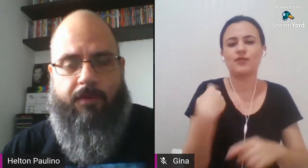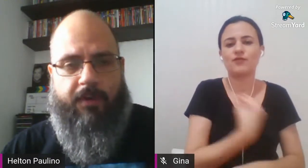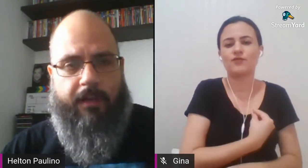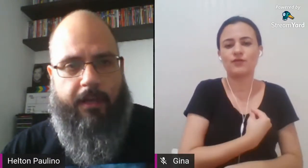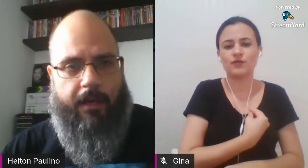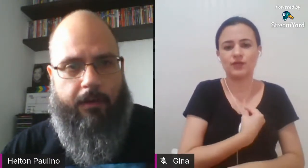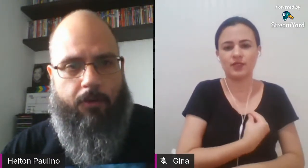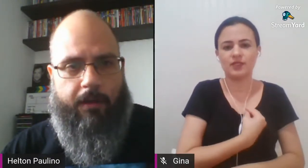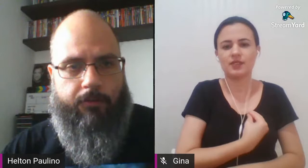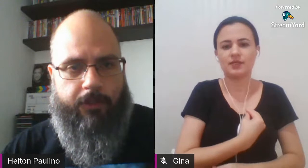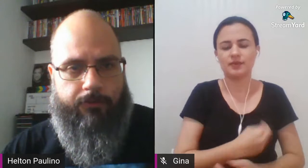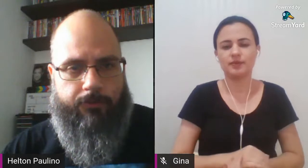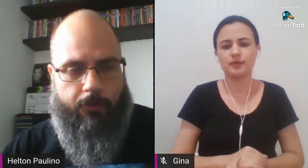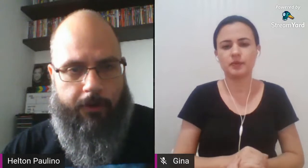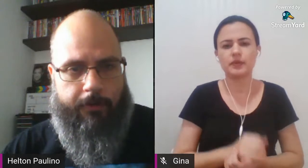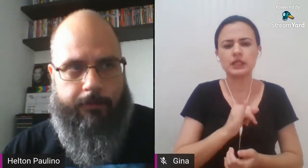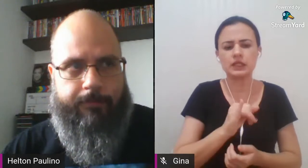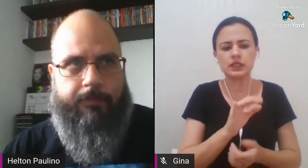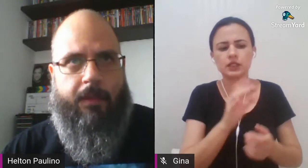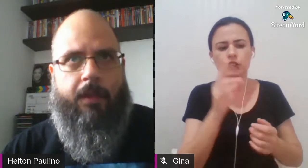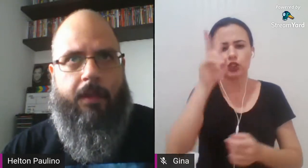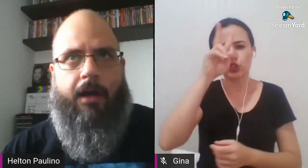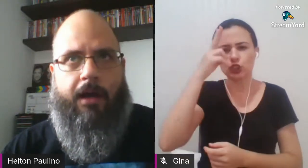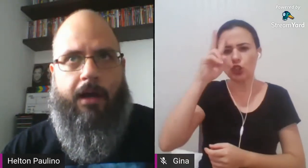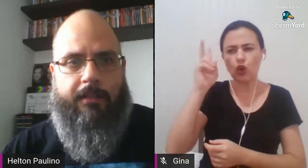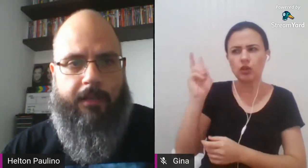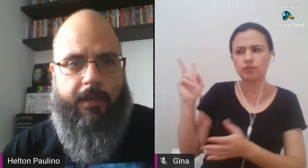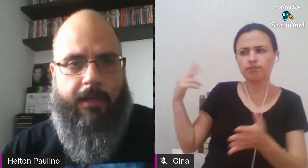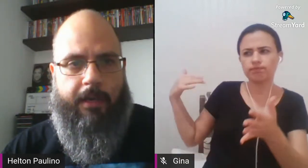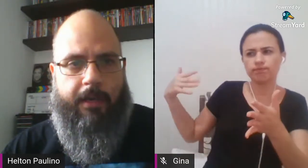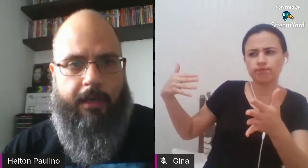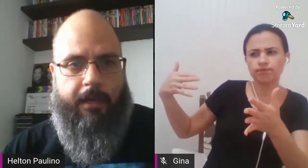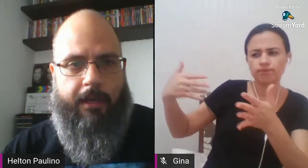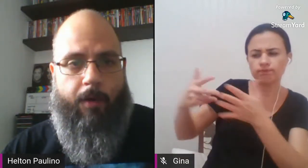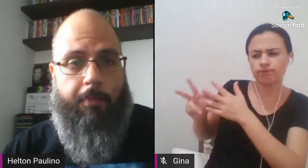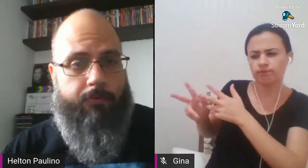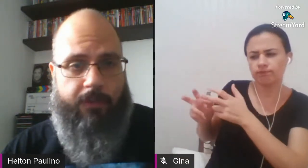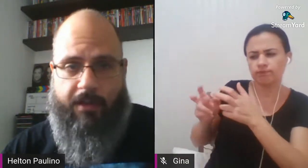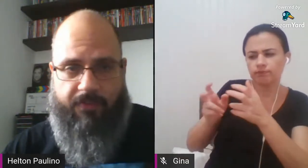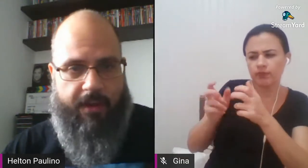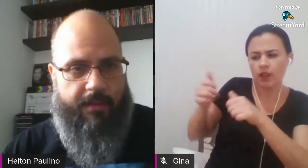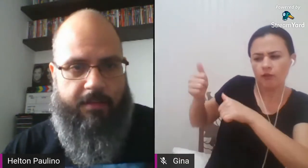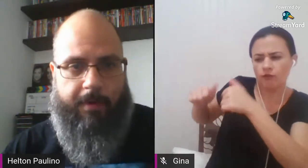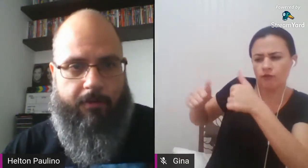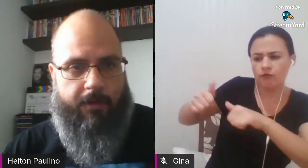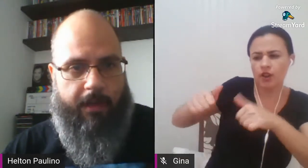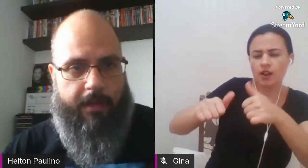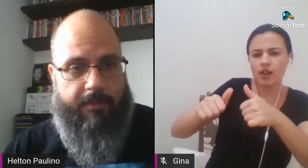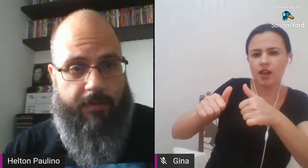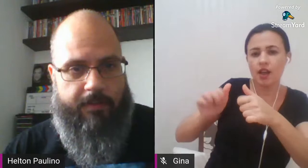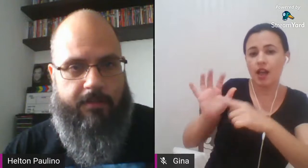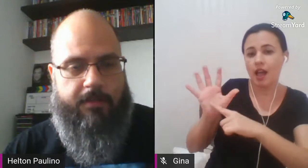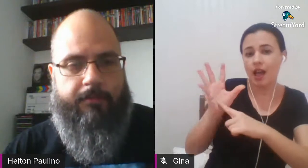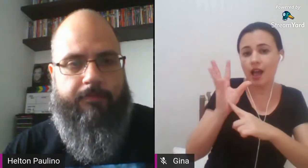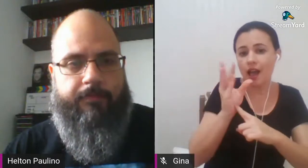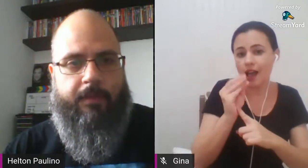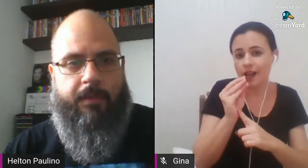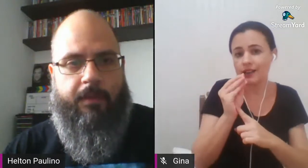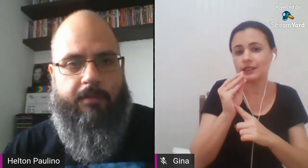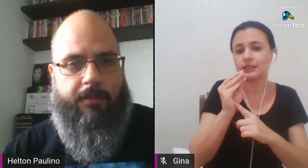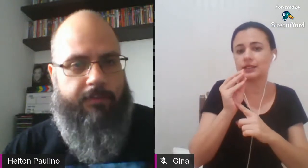a gente for avaliar qualquer contexto histórico, a arte é o ponto de referência para qualquer